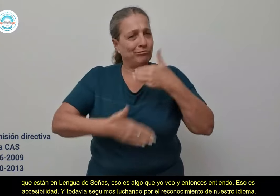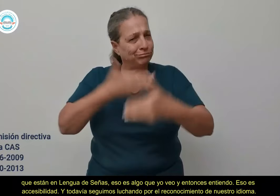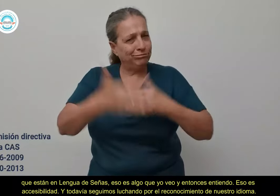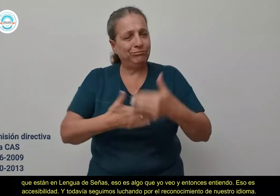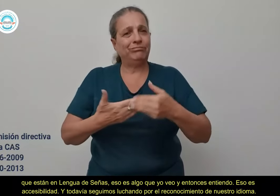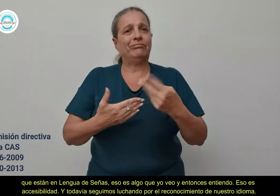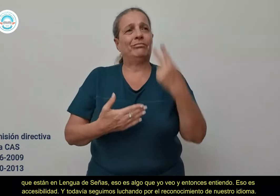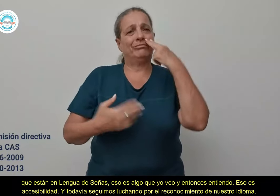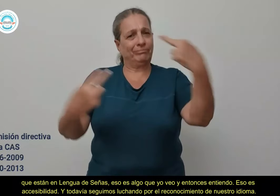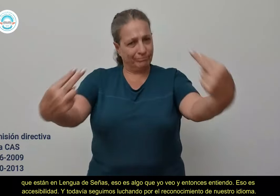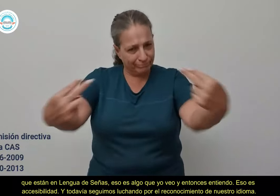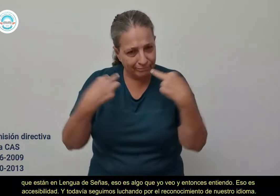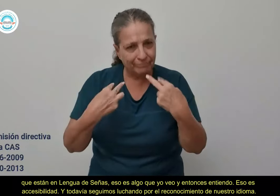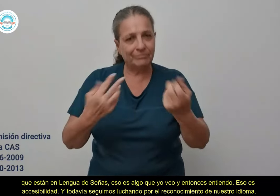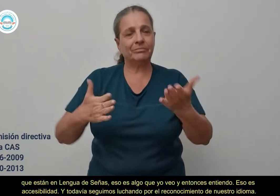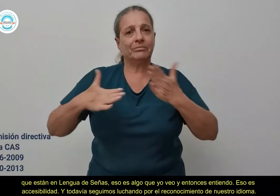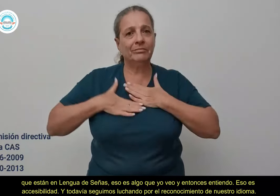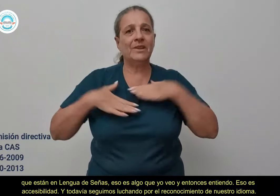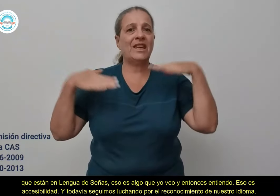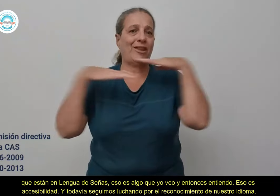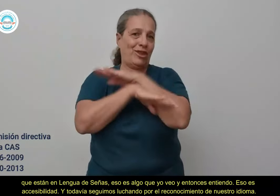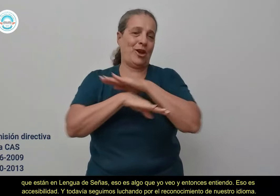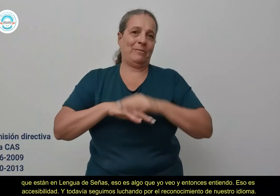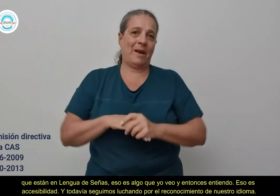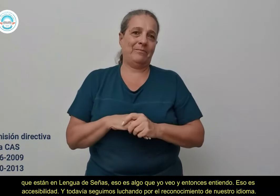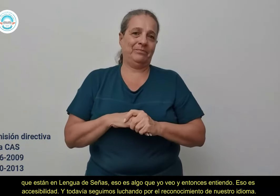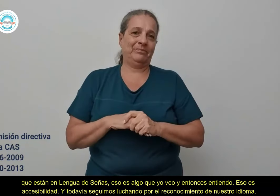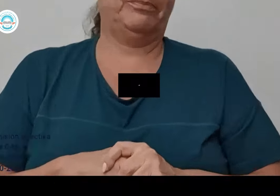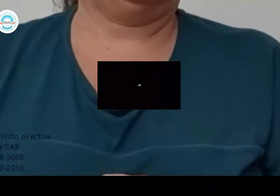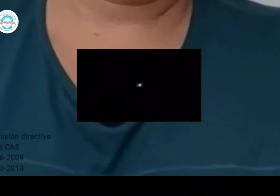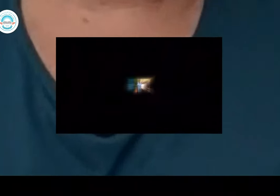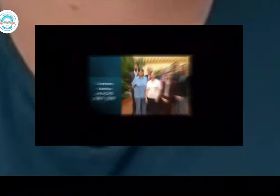todavía seguimos luchando por el reconocimiento de nuestro idioma.